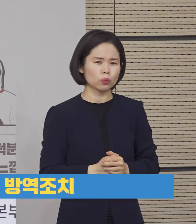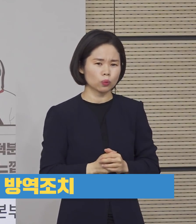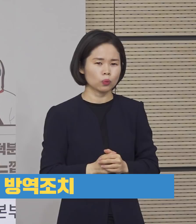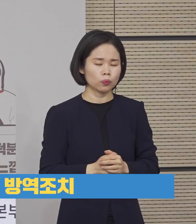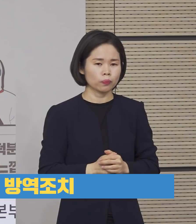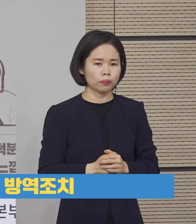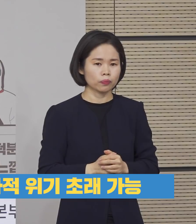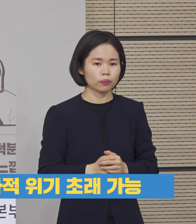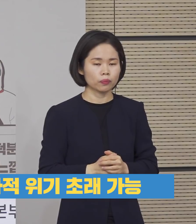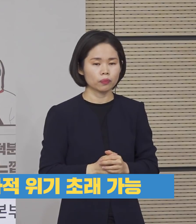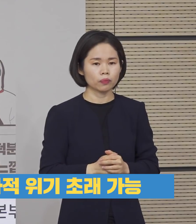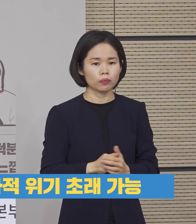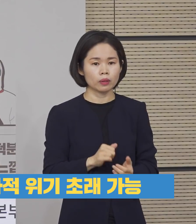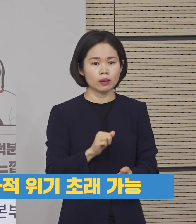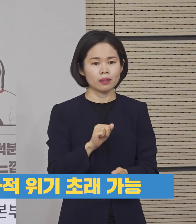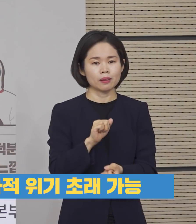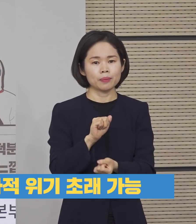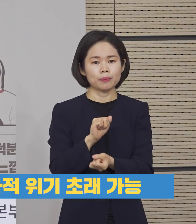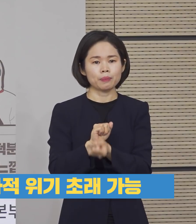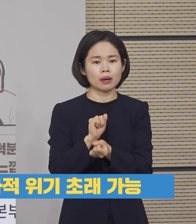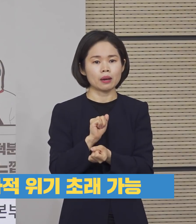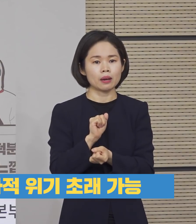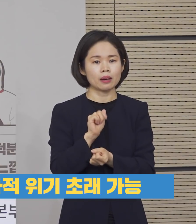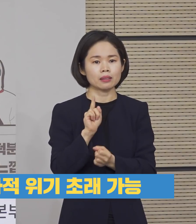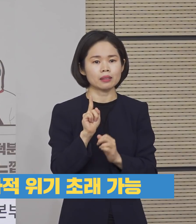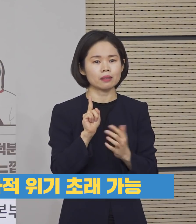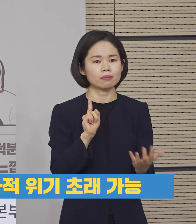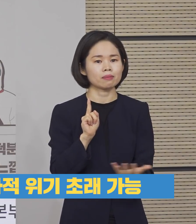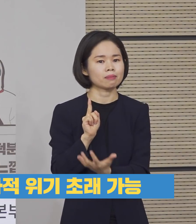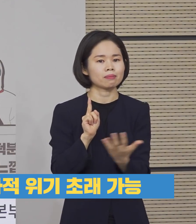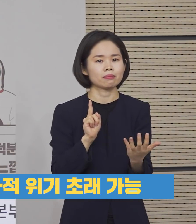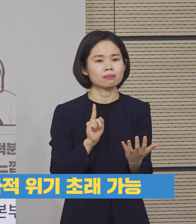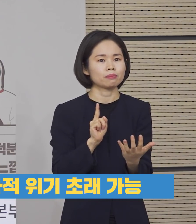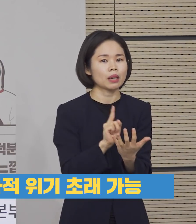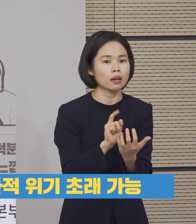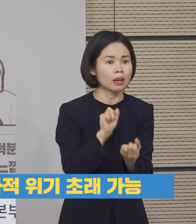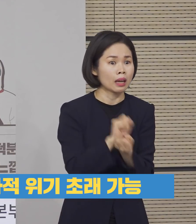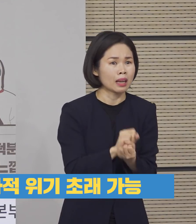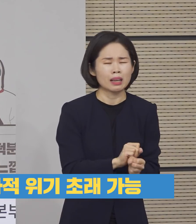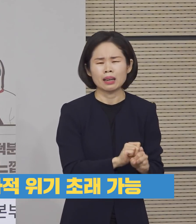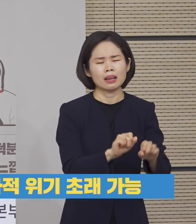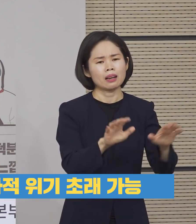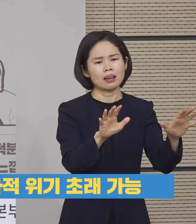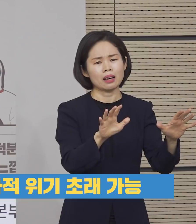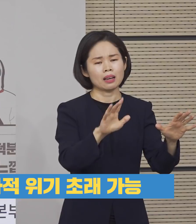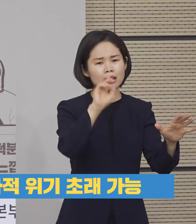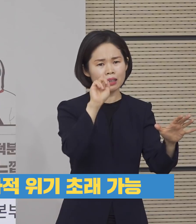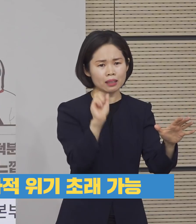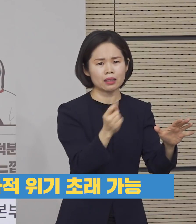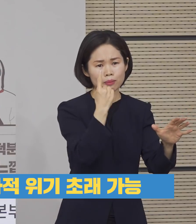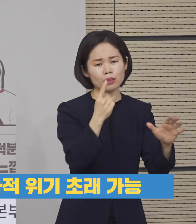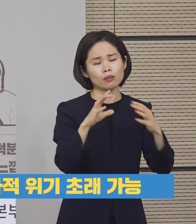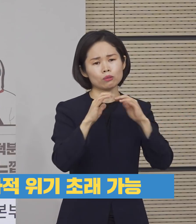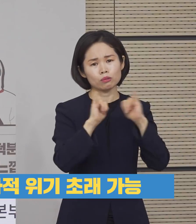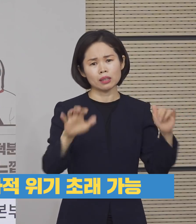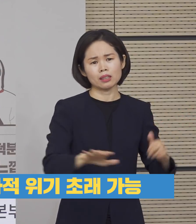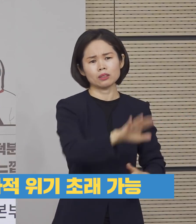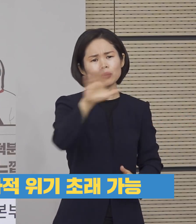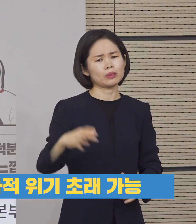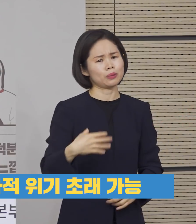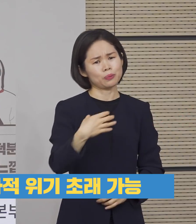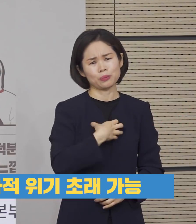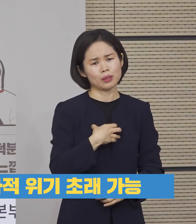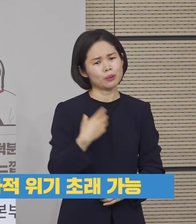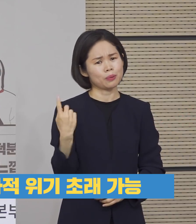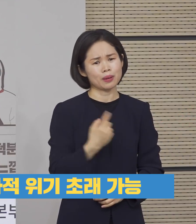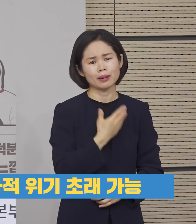계십니다. 한 명의 감염 환자에 의해서 대규모의 집단 감염이 발생하고 국가